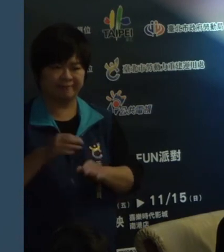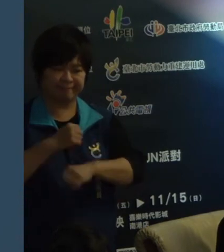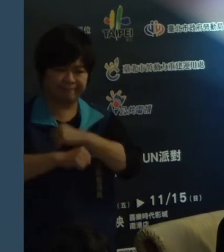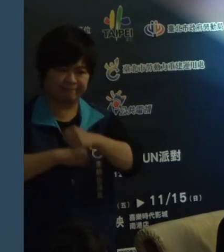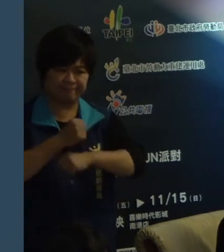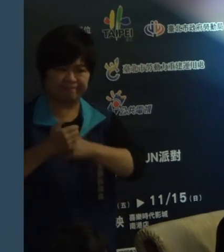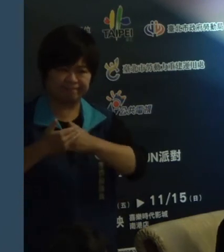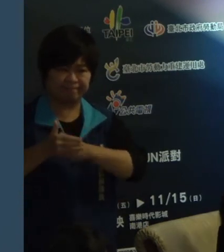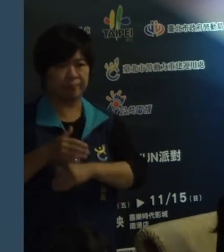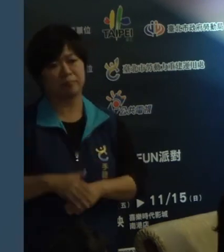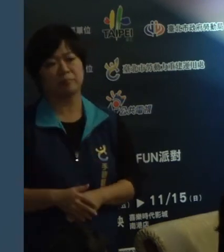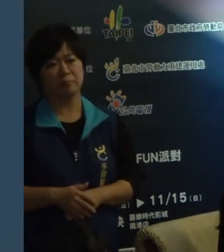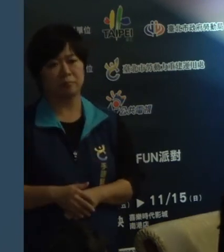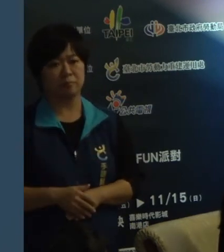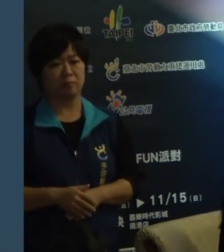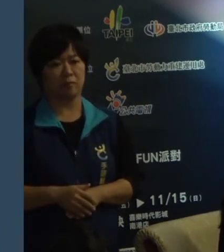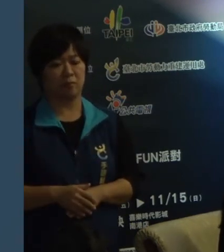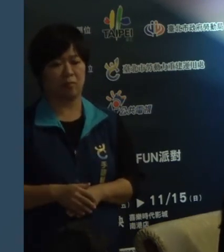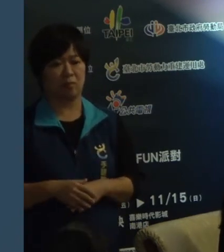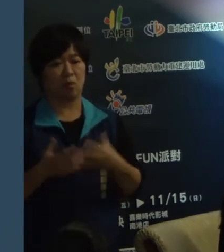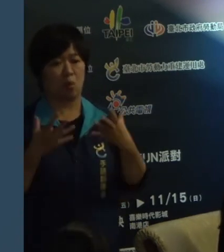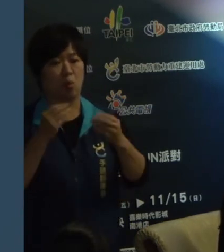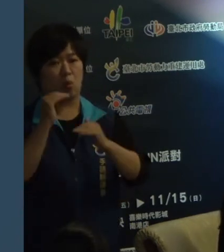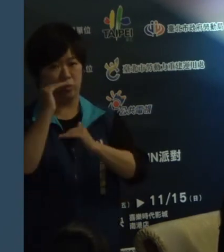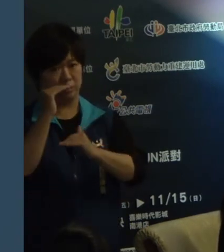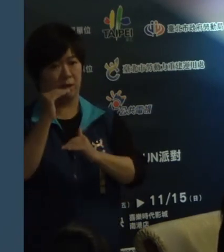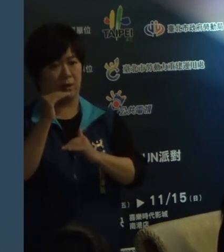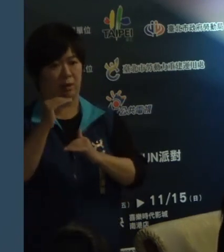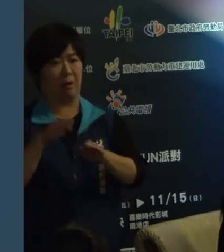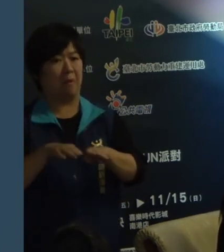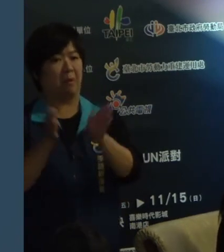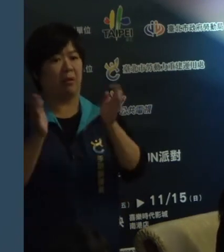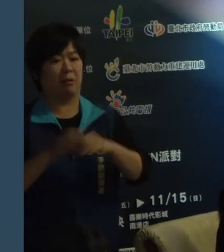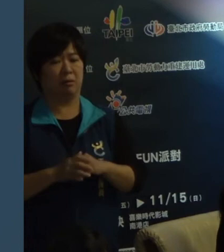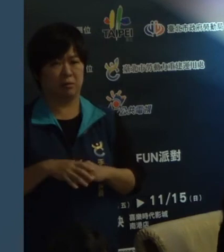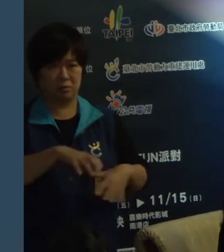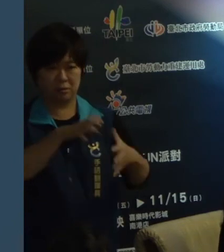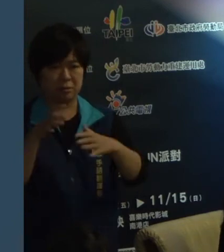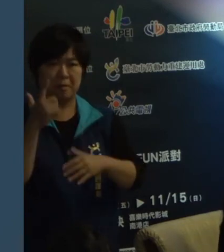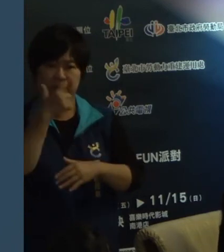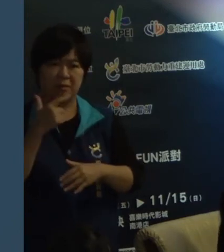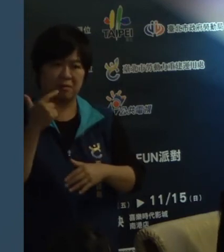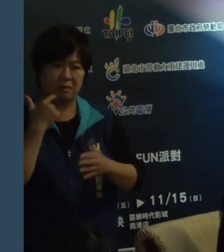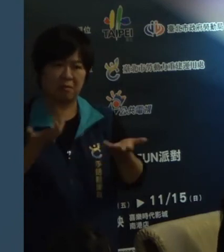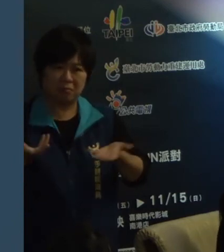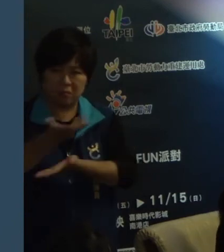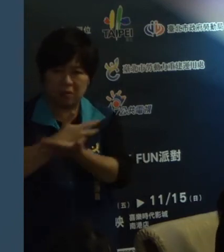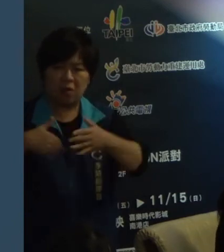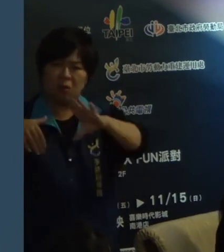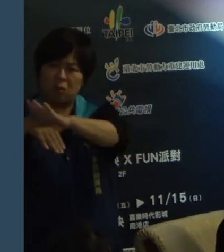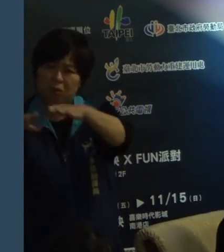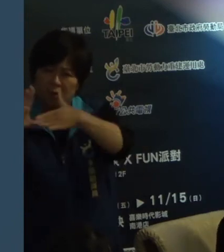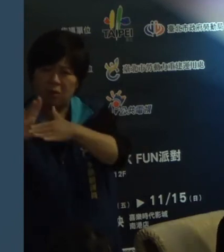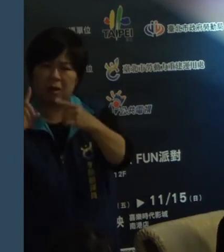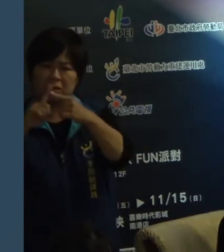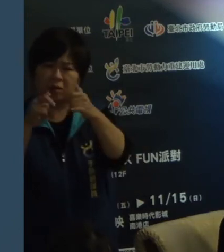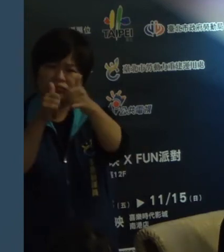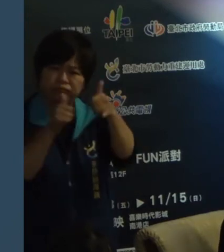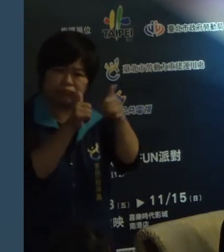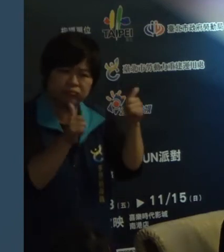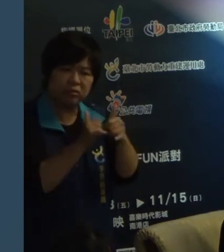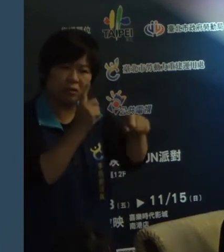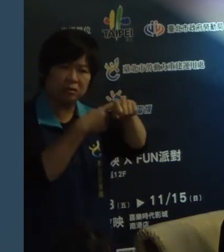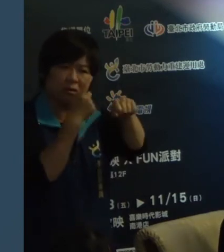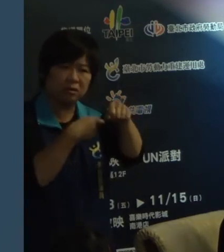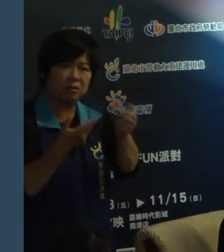这个无限这件事情就会发生，然后世界的美好、世界文化的交流，然后不同人种、不同个性这样的